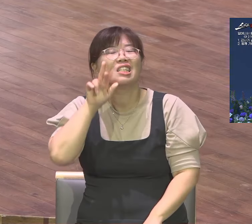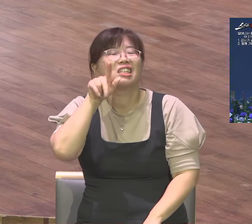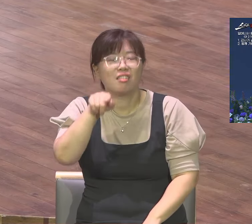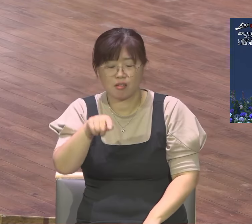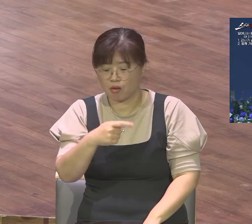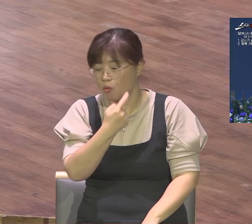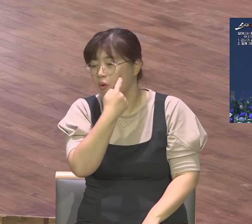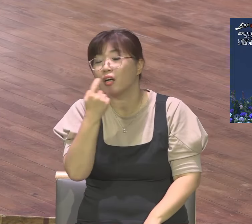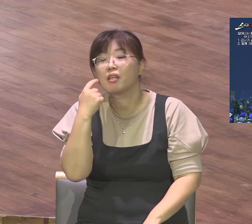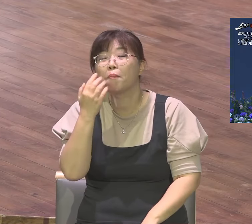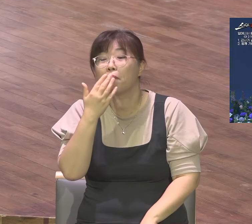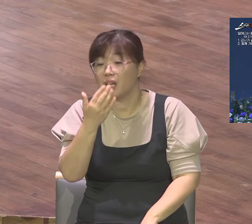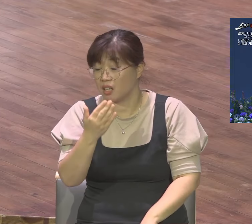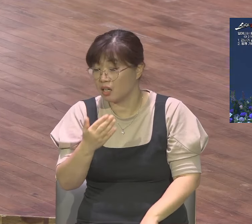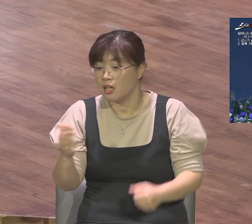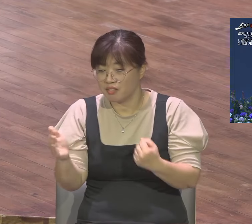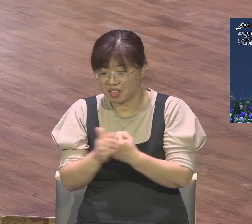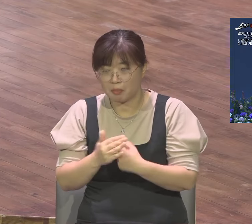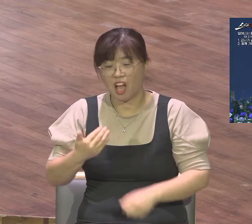말을 한마디 하다 하나님 앞에서 해야 돼요.